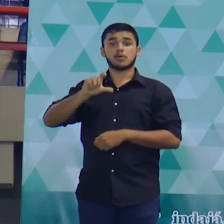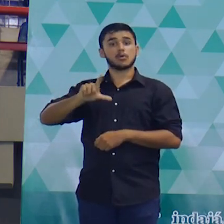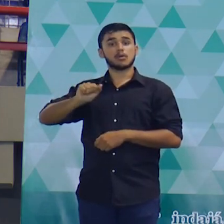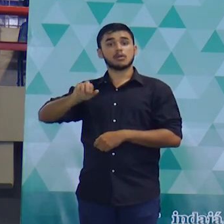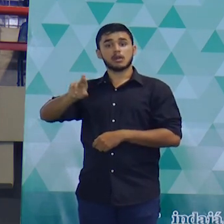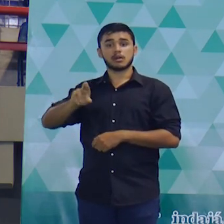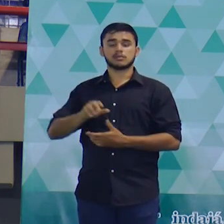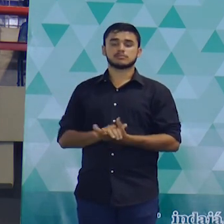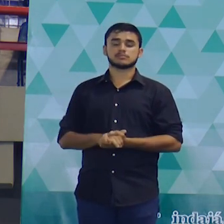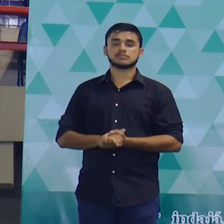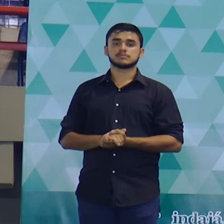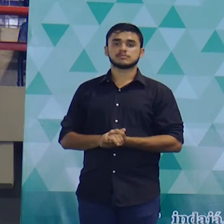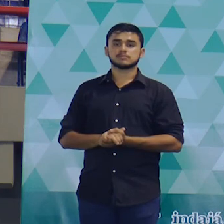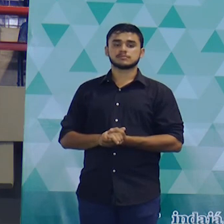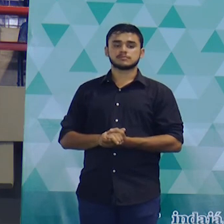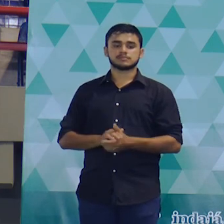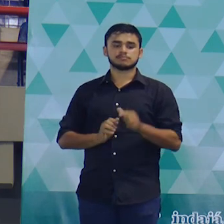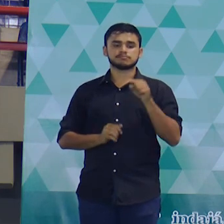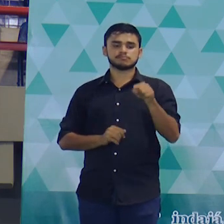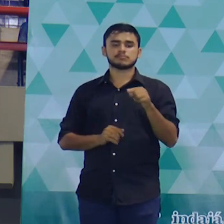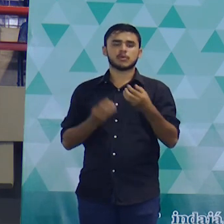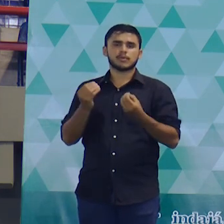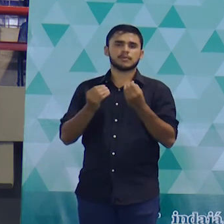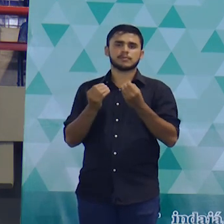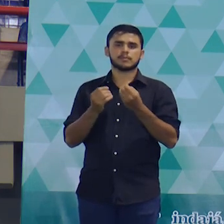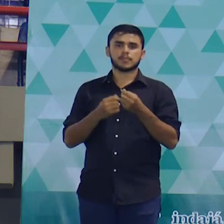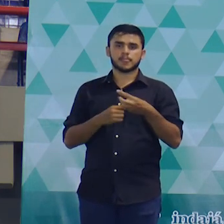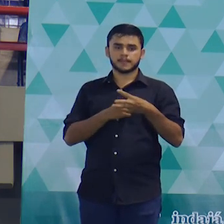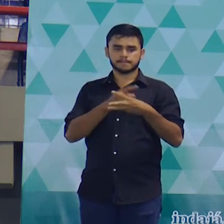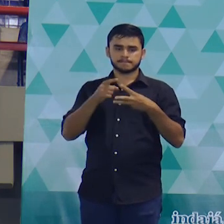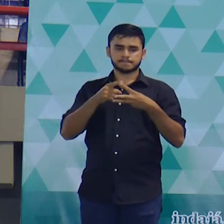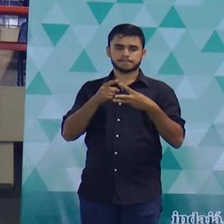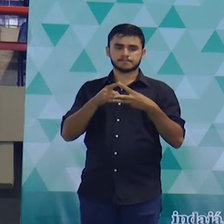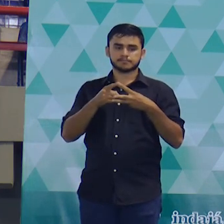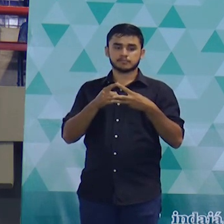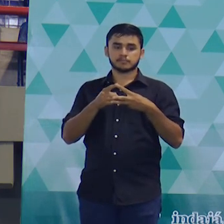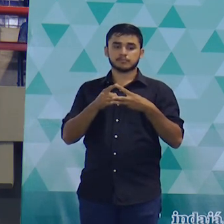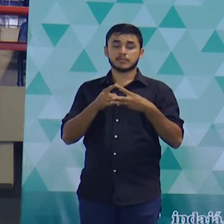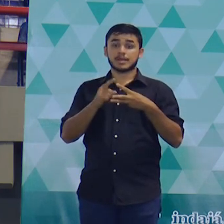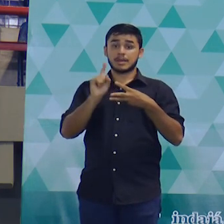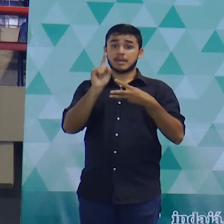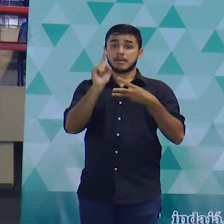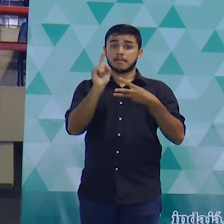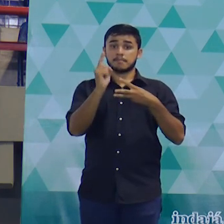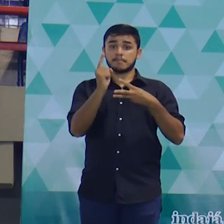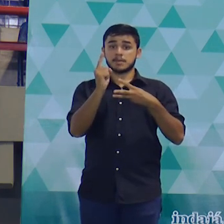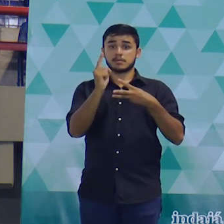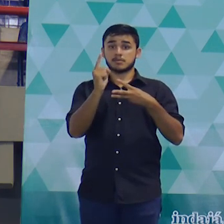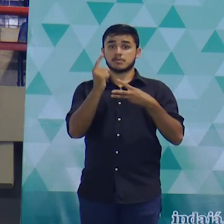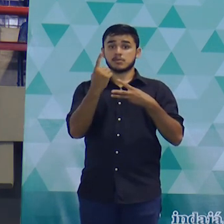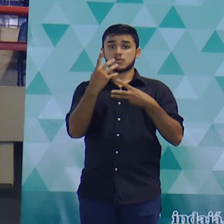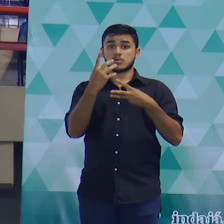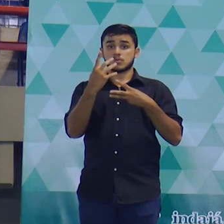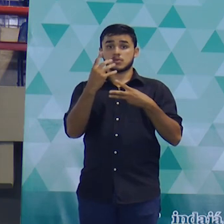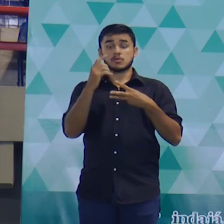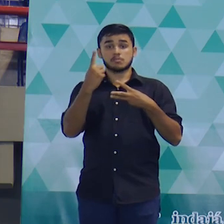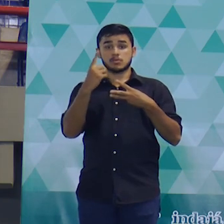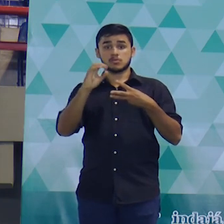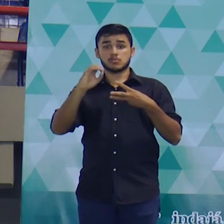molar da hidroxiapatita, 1.004 gramas por mol. Significa que 1 mol